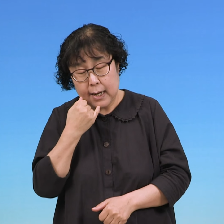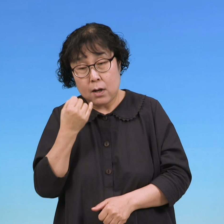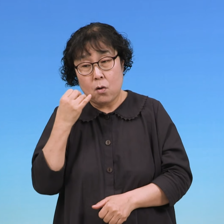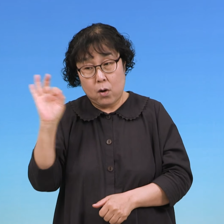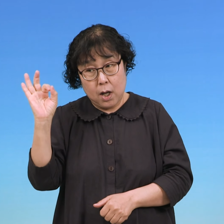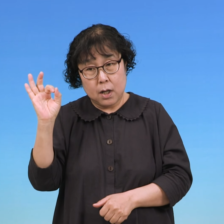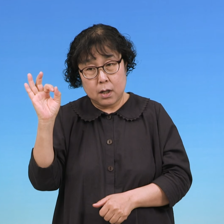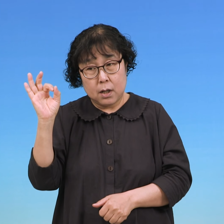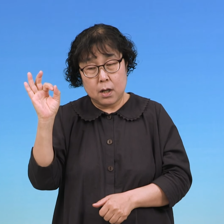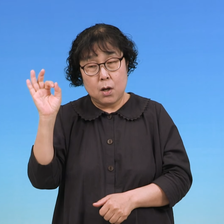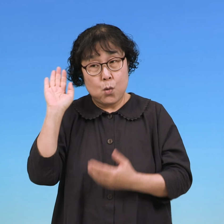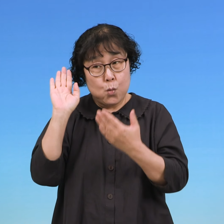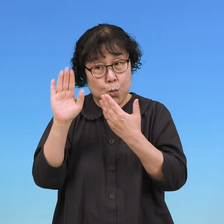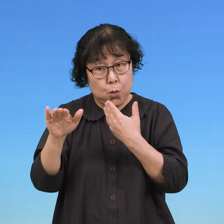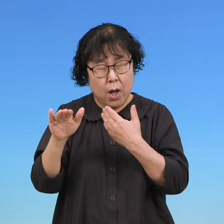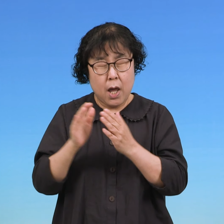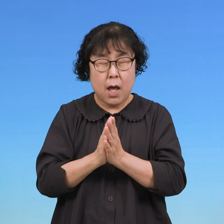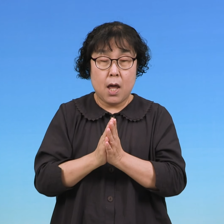그리고 그